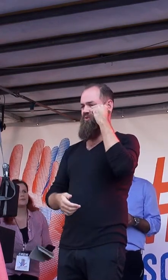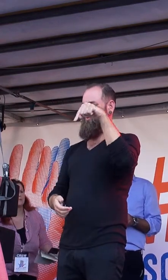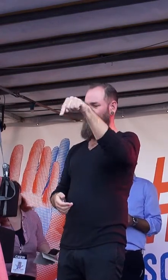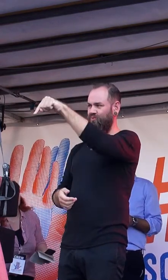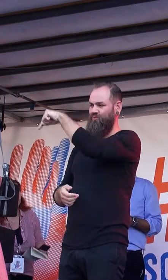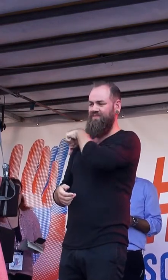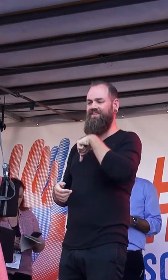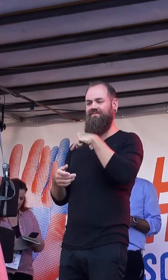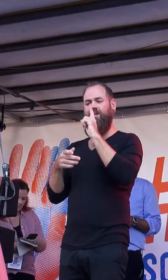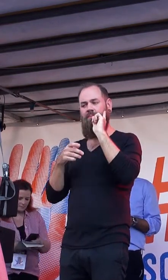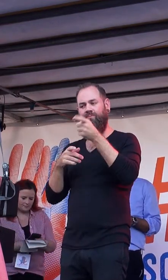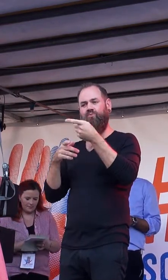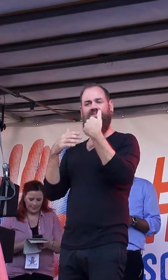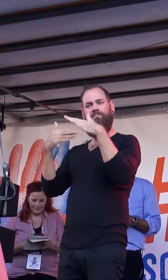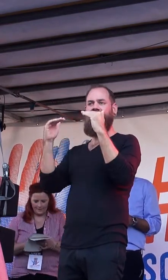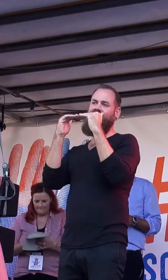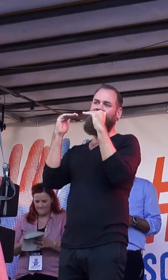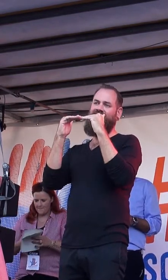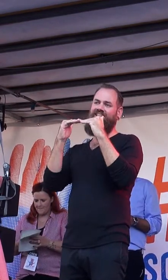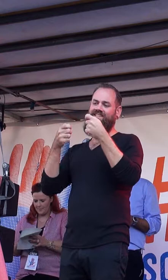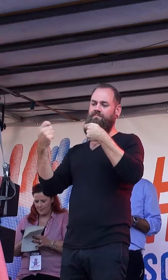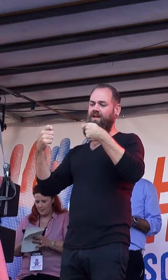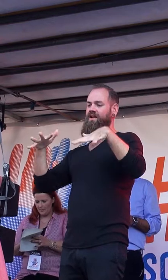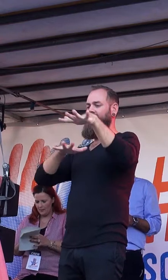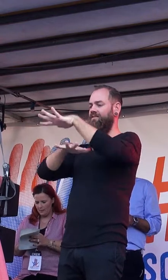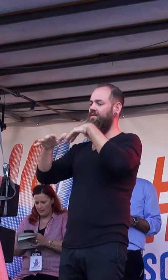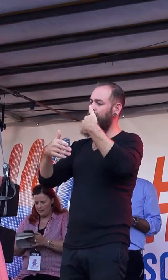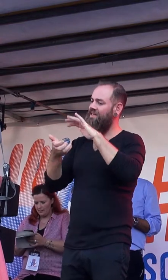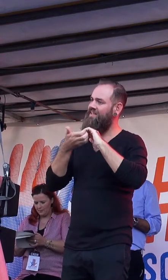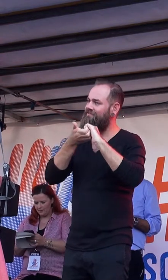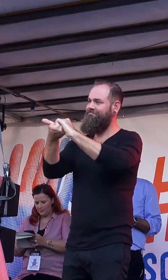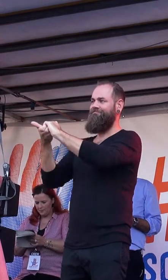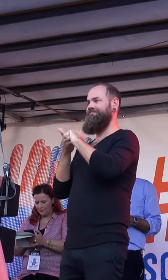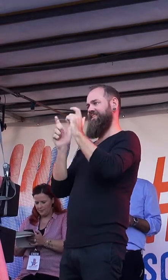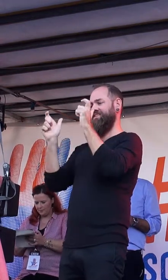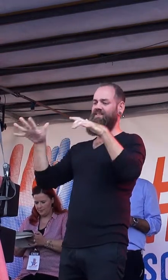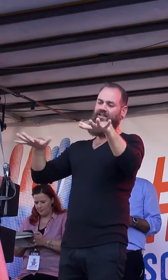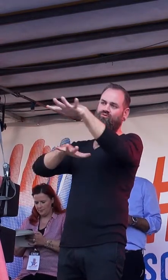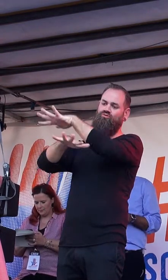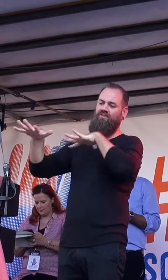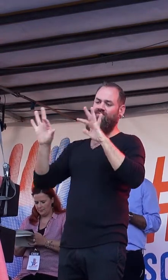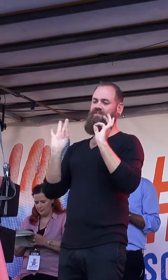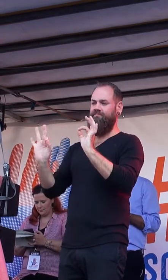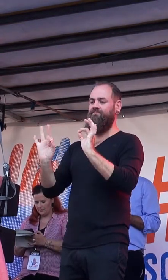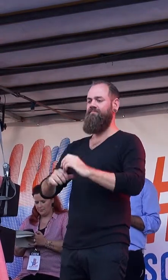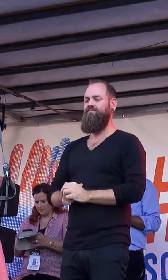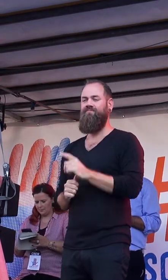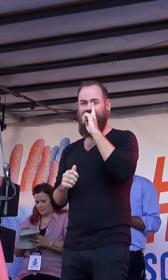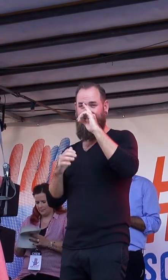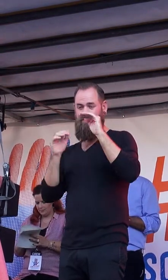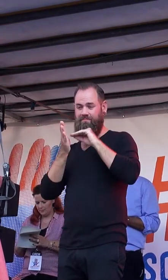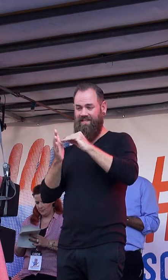Die Bundesregierung bezeichnet die steigenden Mieten zwar als die neue soziale Frage der heutigen Zeit, aber sie tut einfach